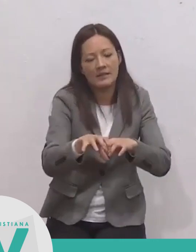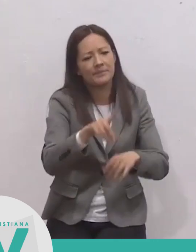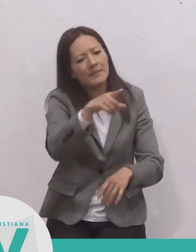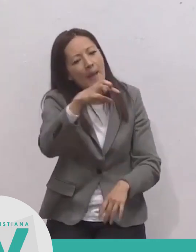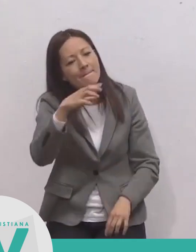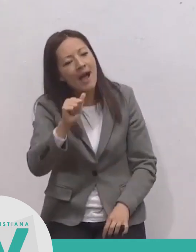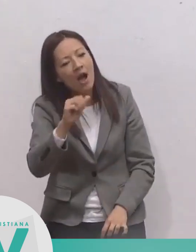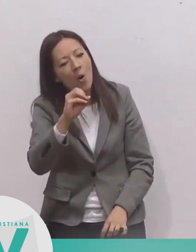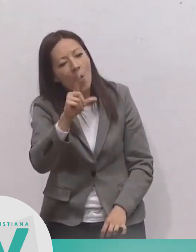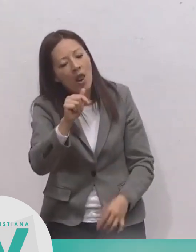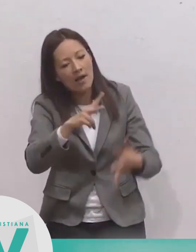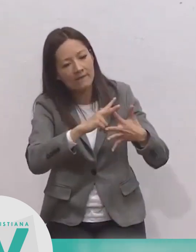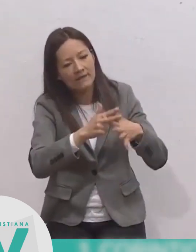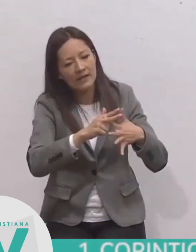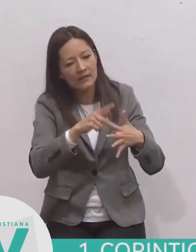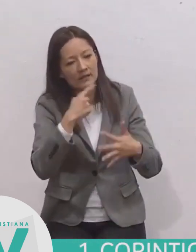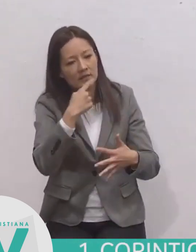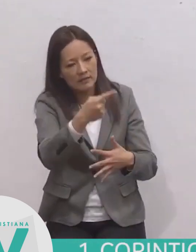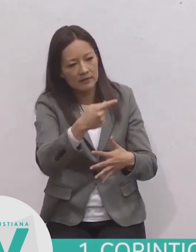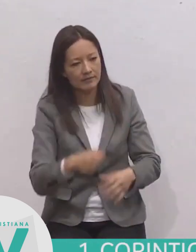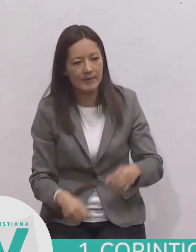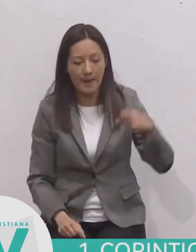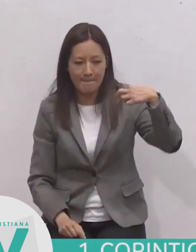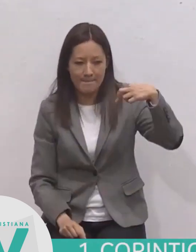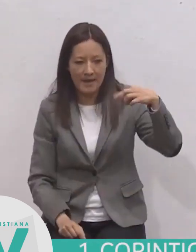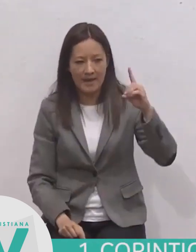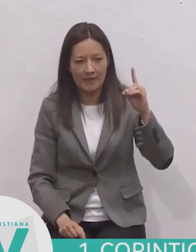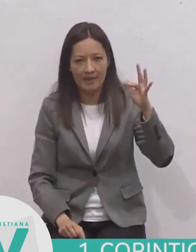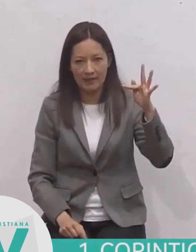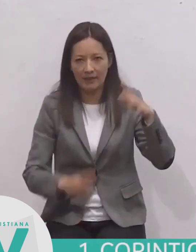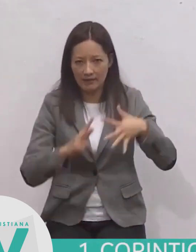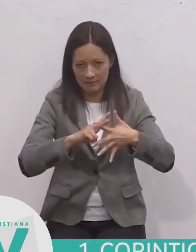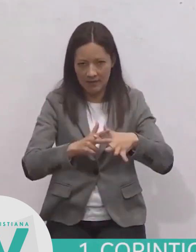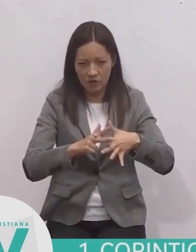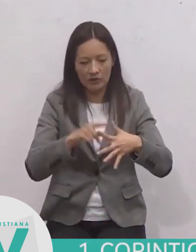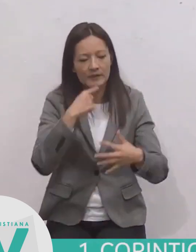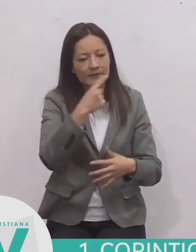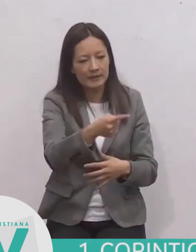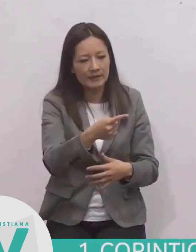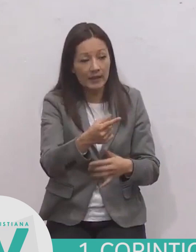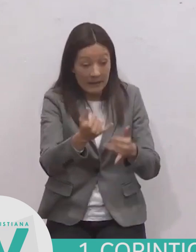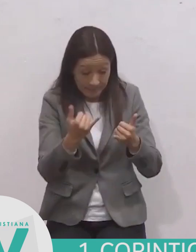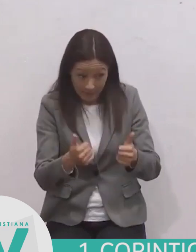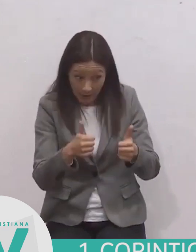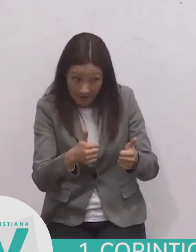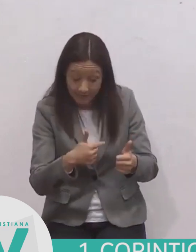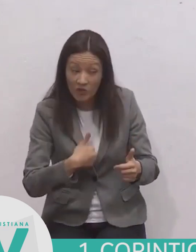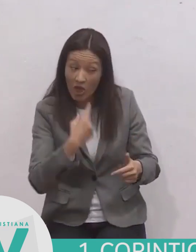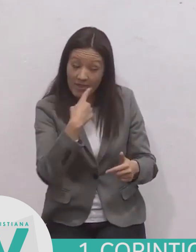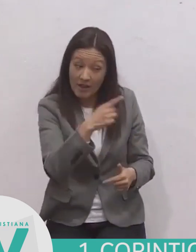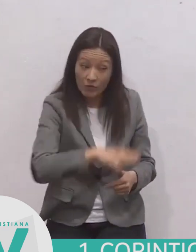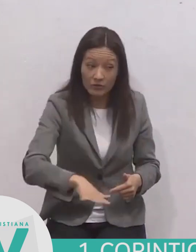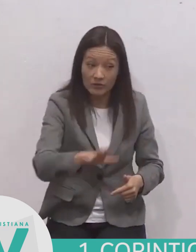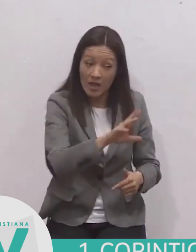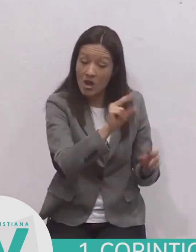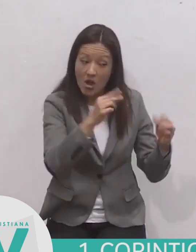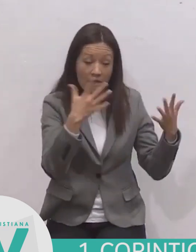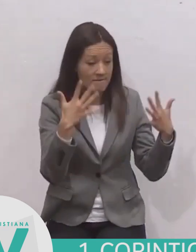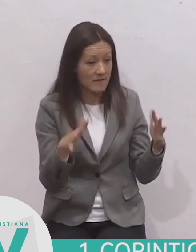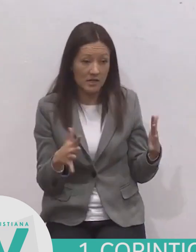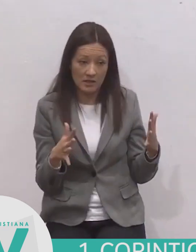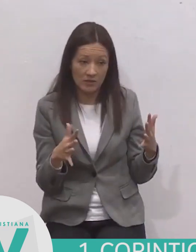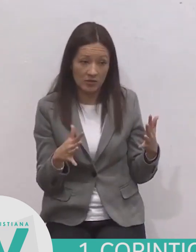tienes? La PDT dice, ahora bien, con lo que ahora les voy a decir, no los